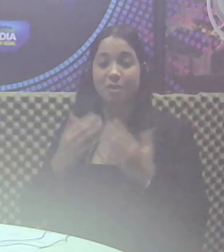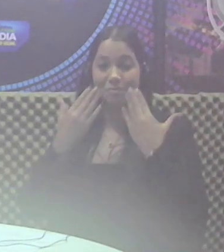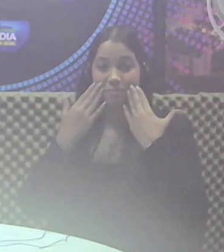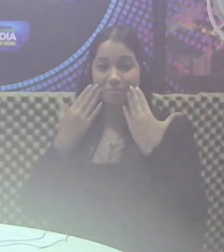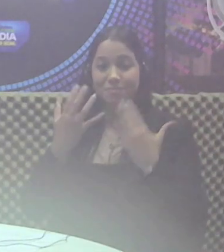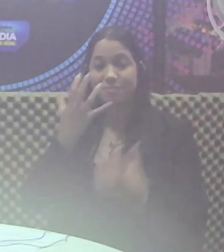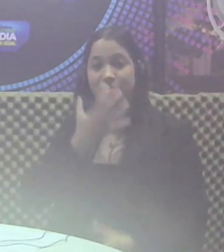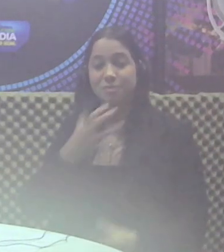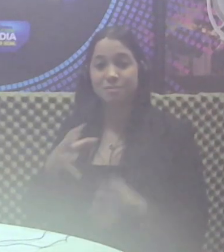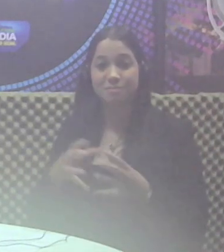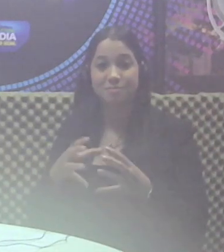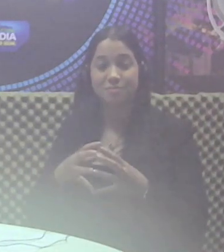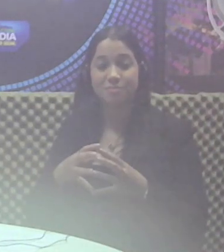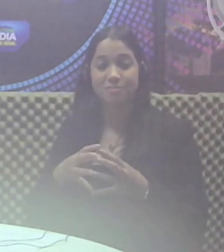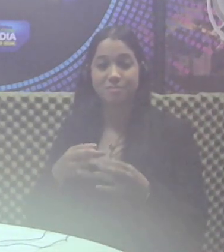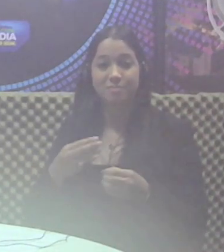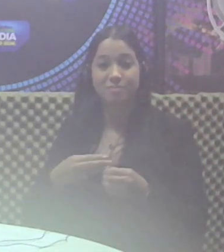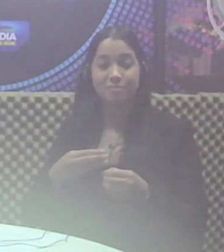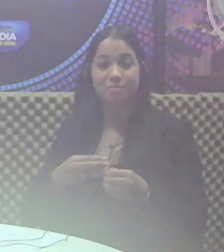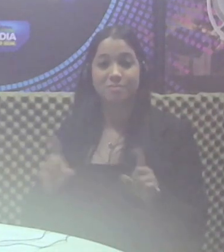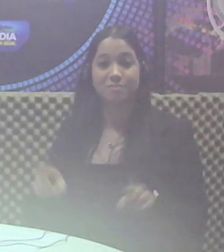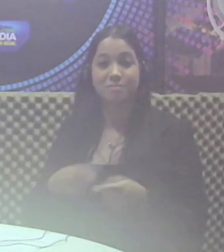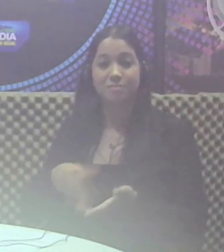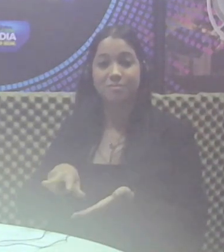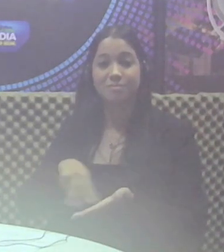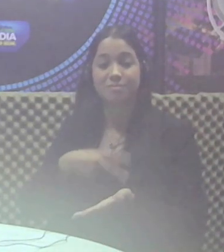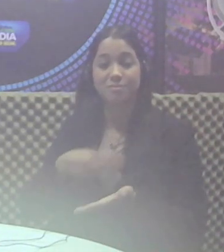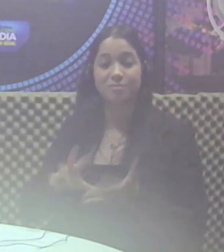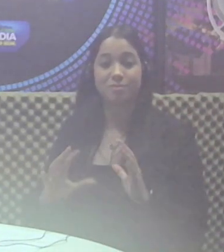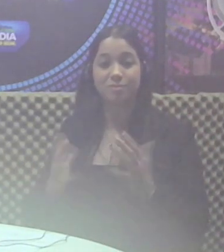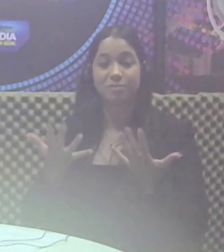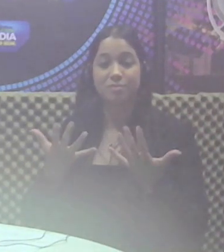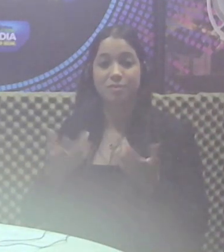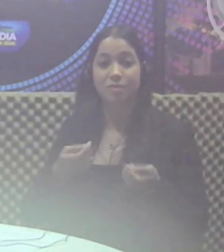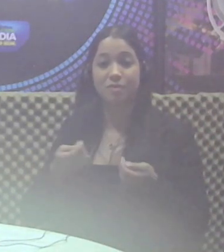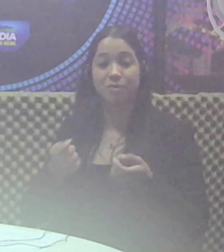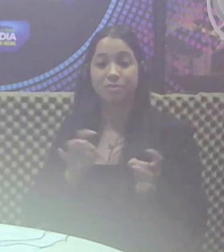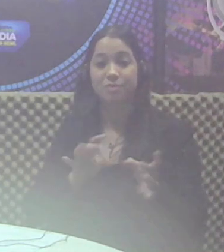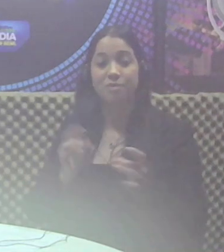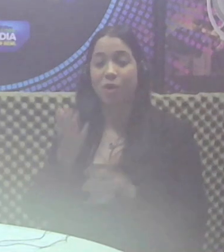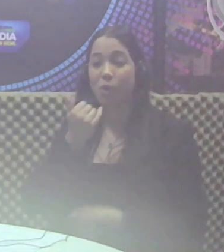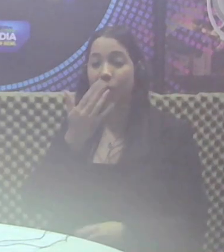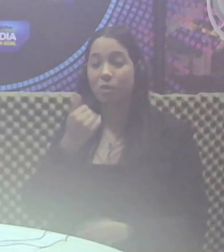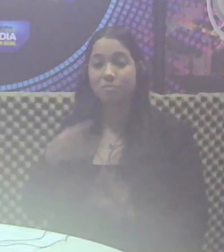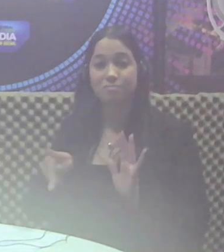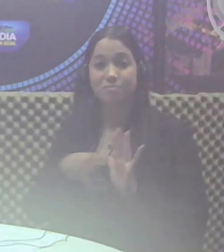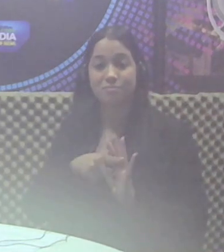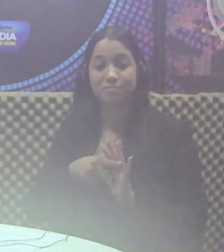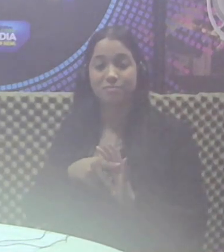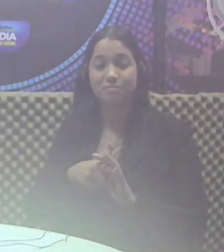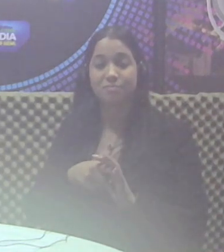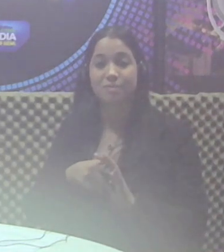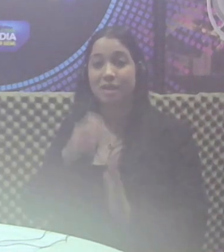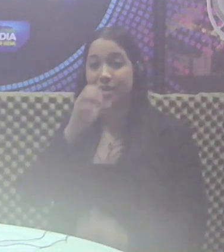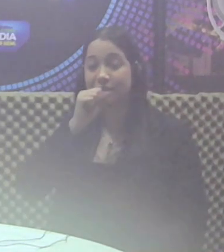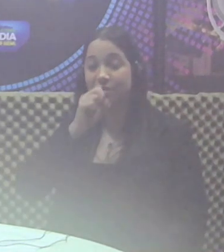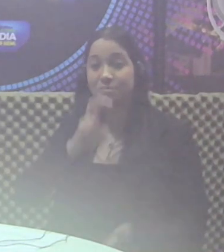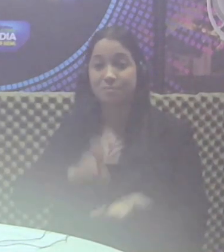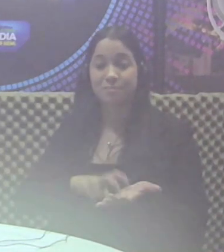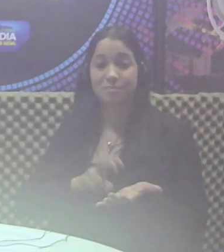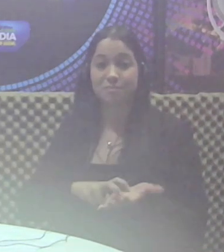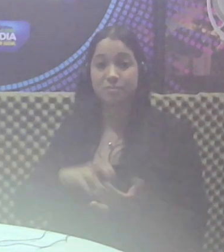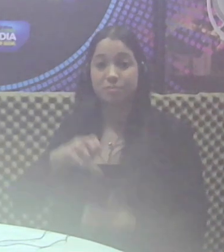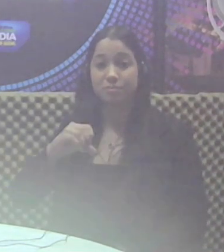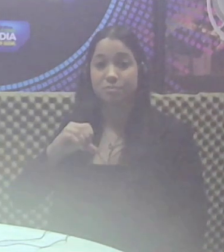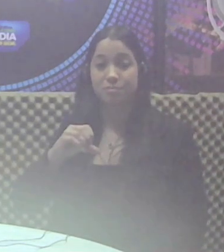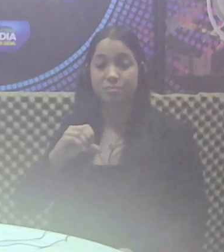estão apresentações da banda municipal, dança e shows, além de comercialização de comidas típicas. No sábado, pela manhã, de